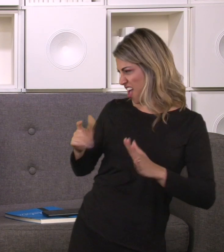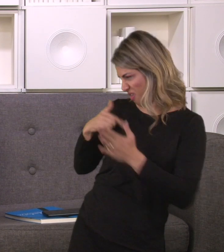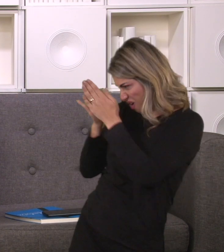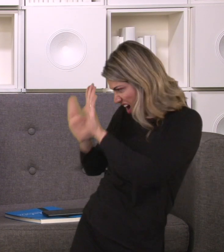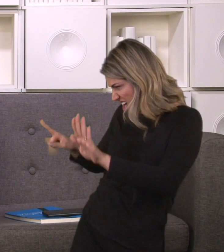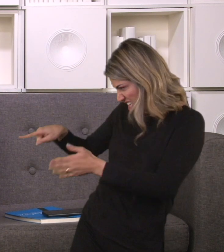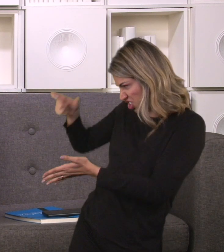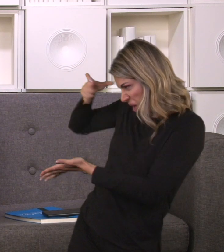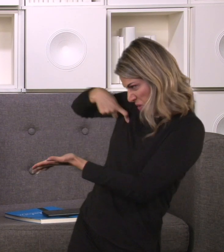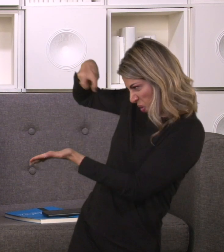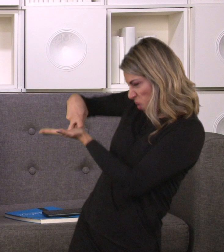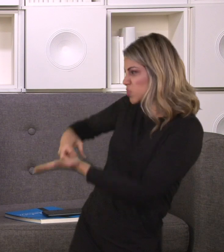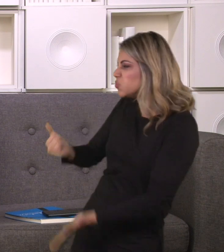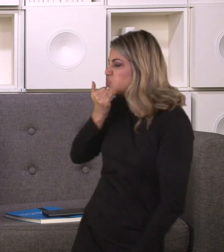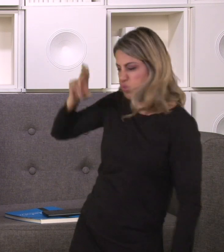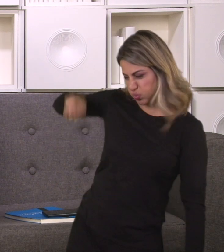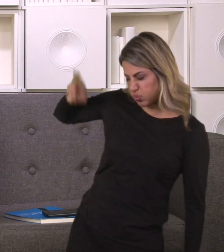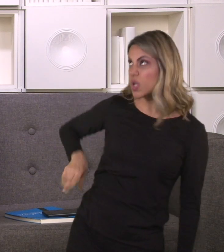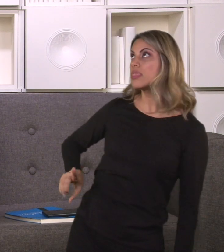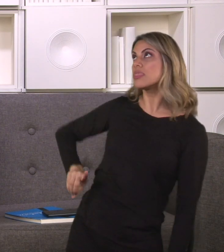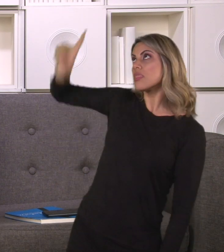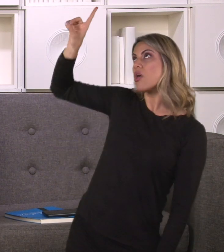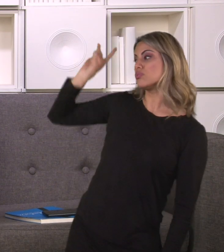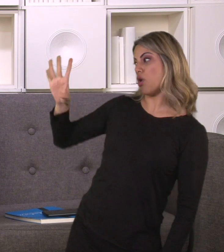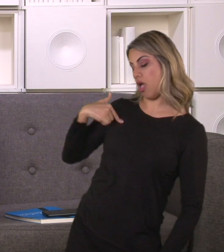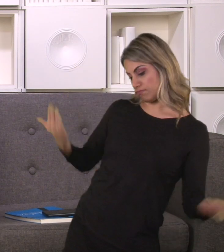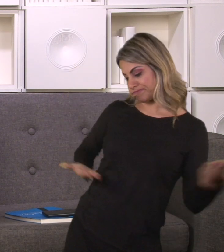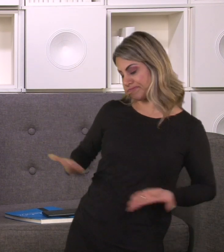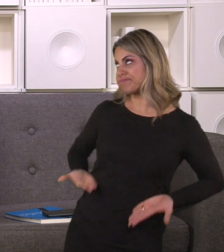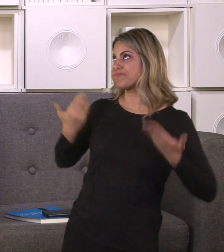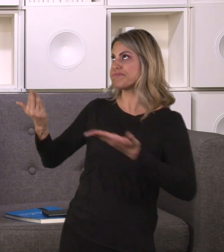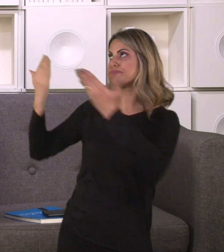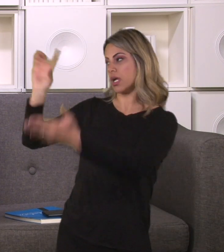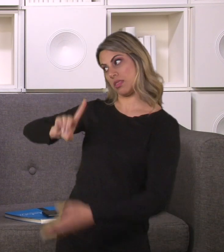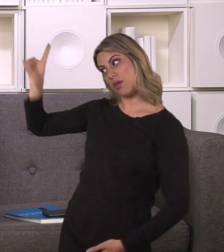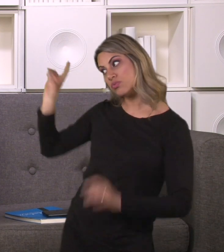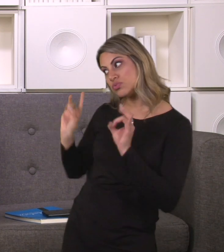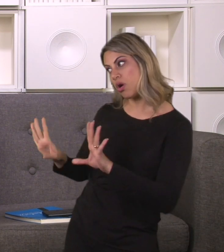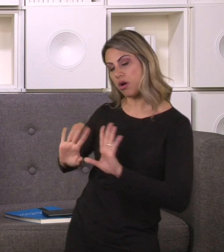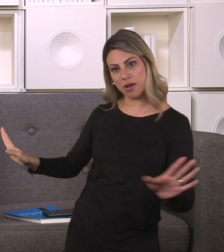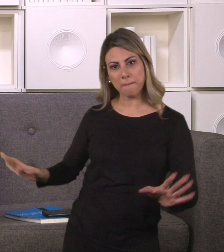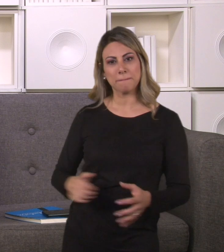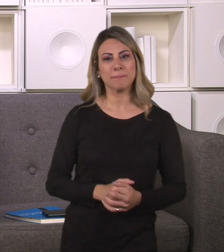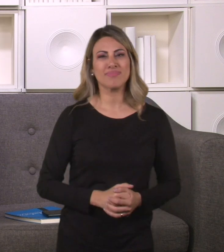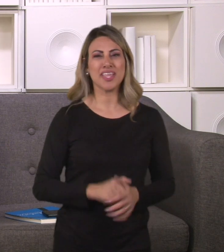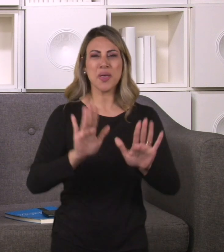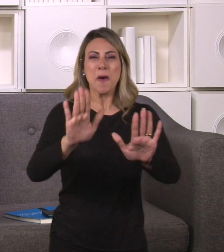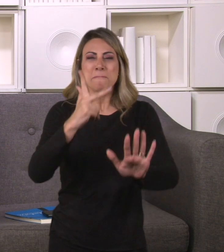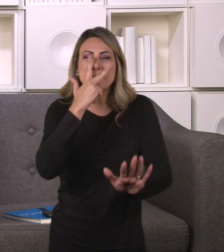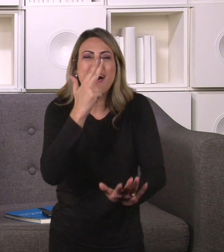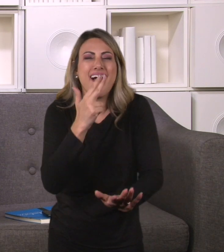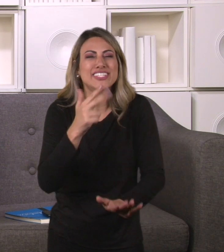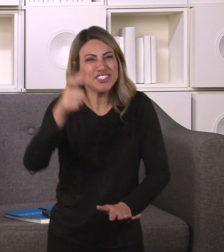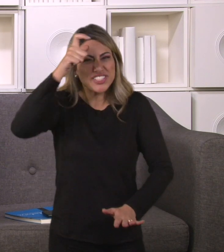fazendo a vontade do meu Pai. É como se Jesus pudesse dizer assim para o diabo, você está me confundindo com Adão. Adão disse não para o